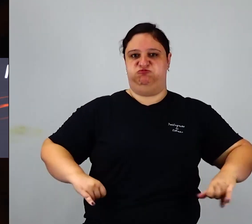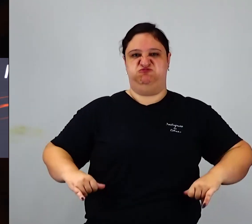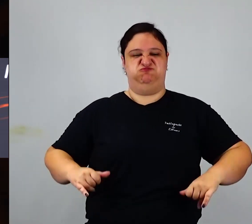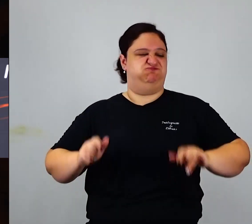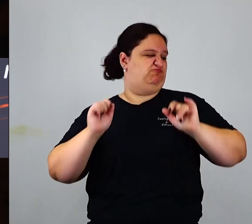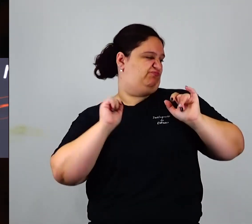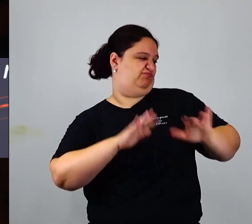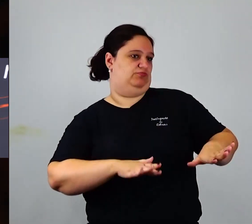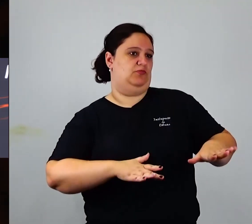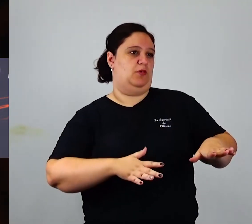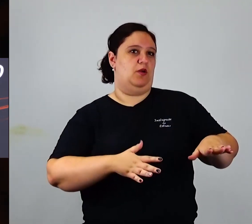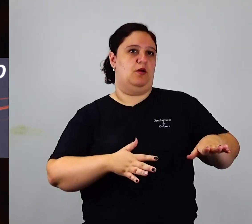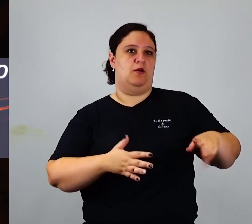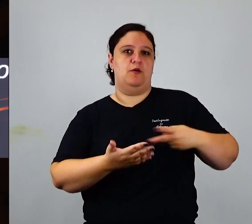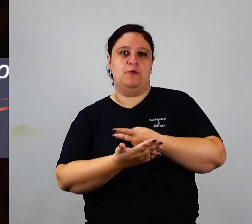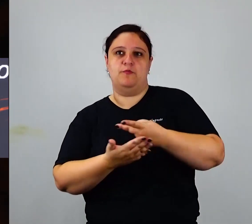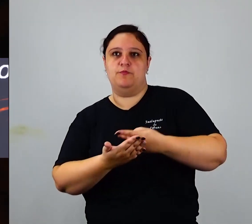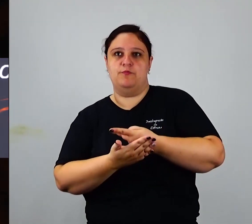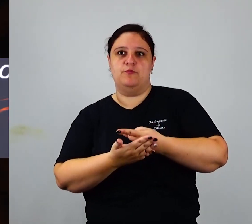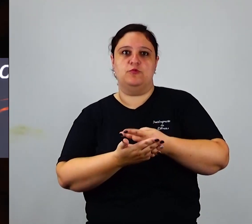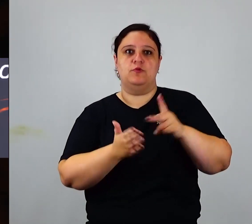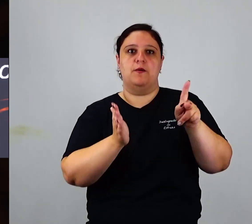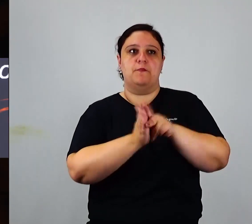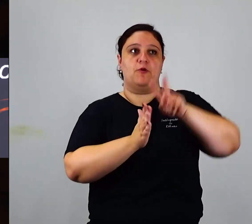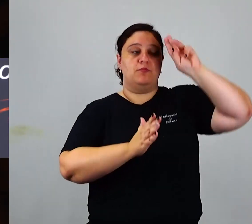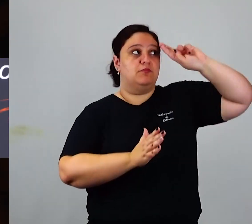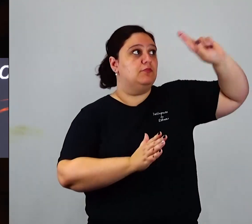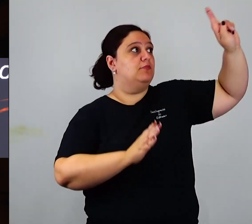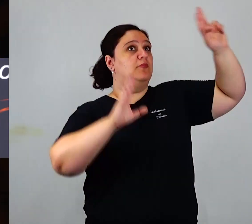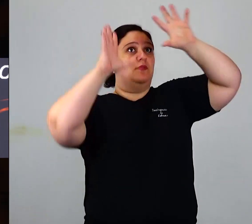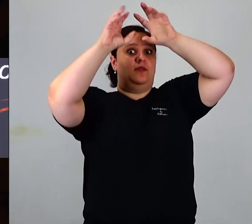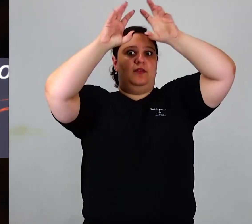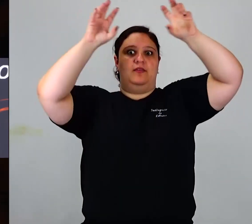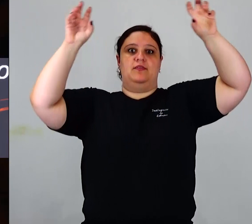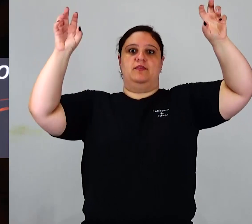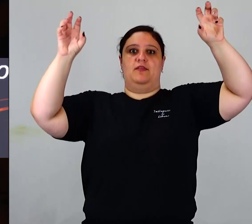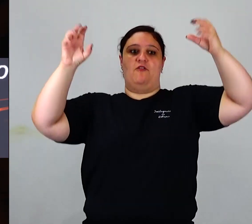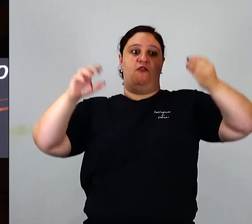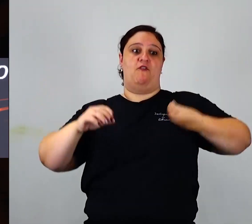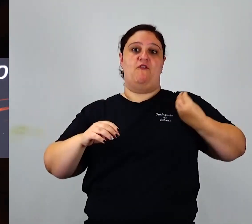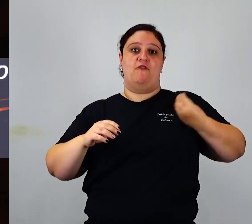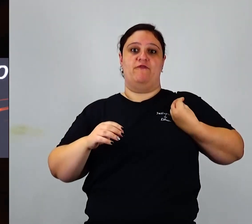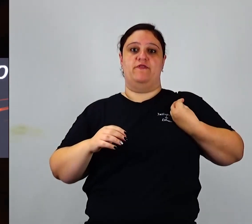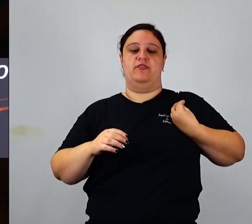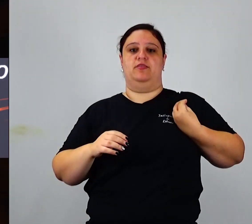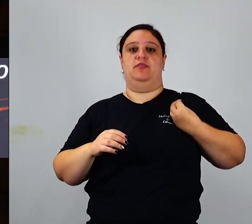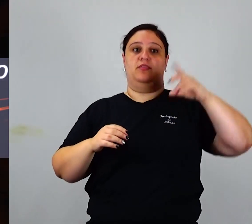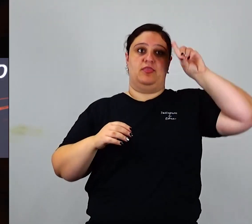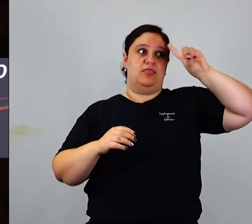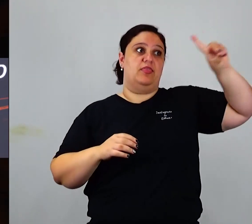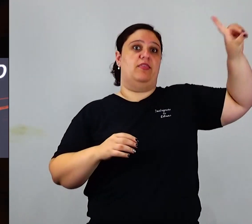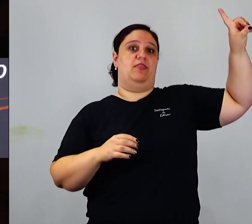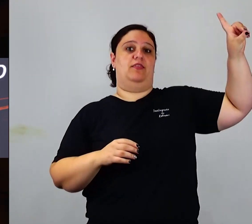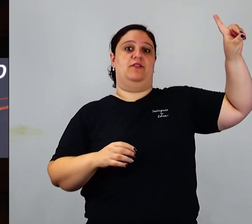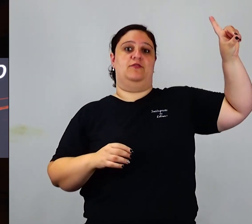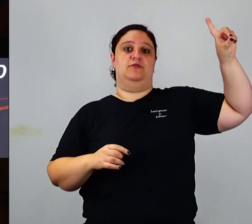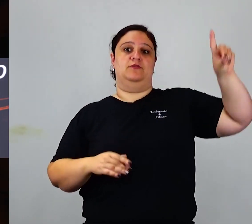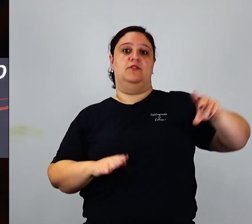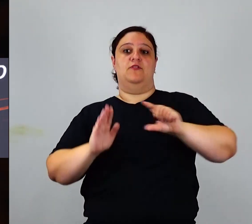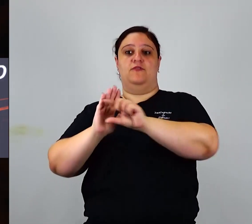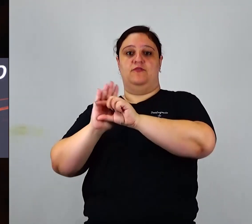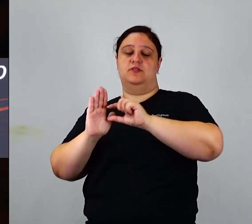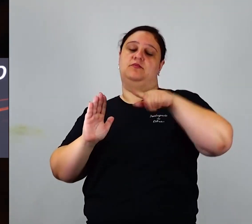Busquem as coisas da verdadeira vida, a vida de ressurreição. Está nos